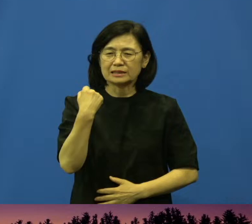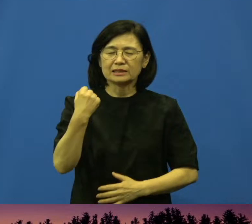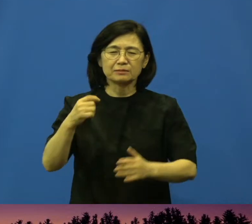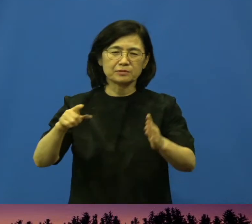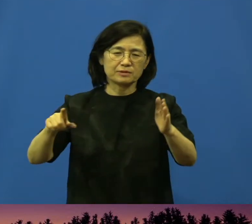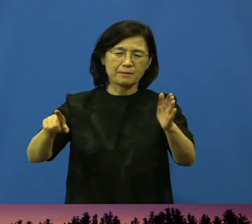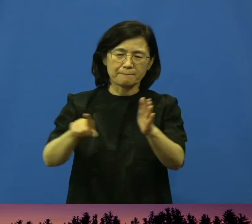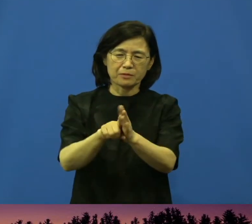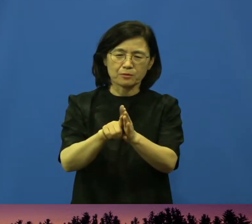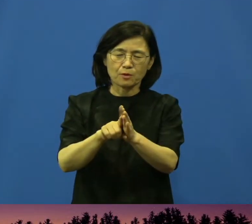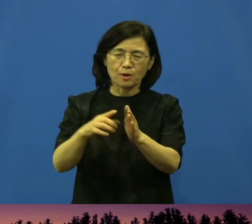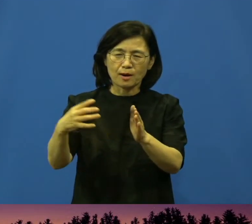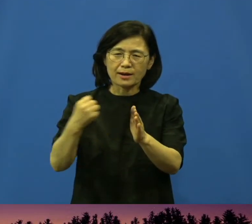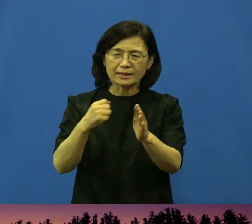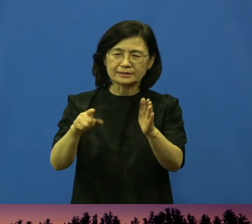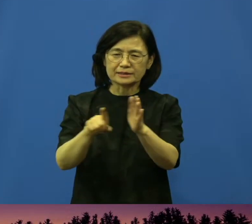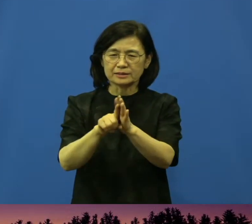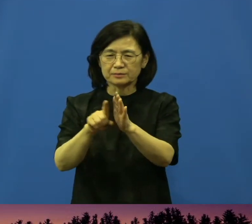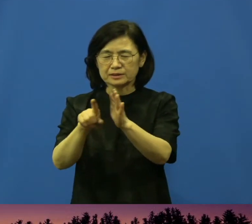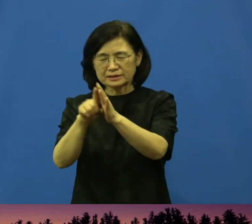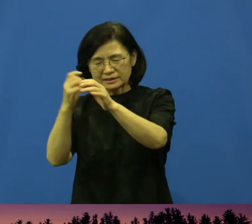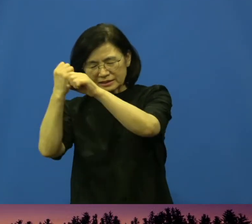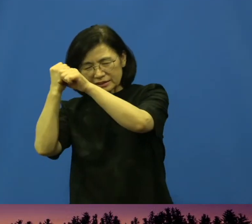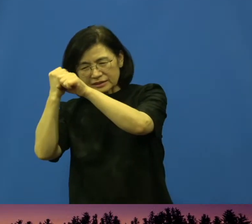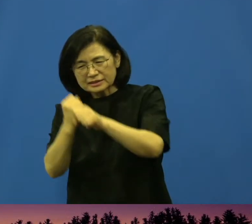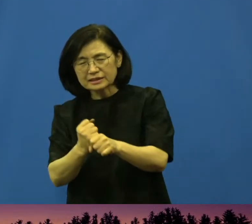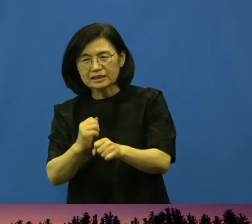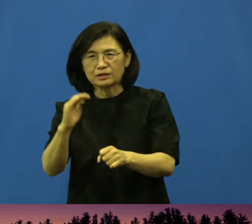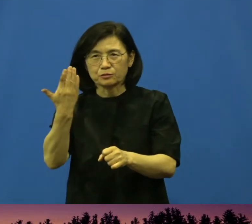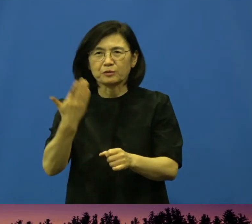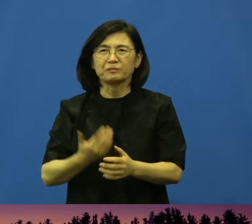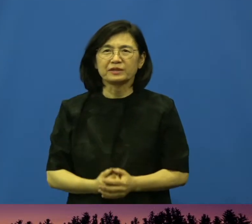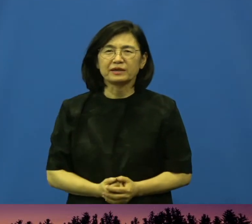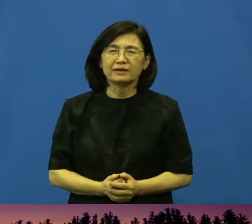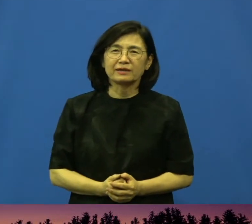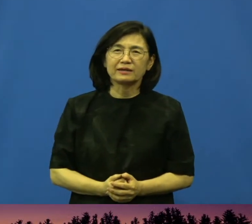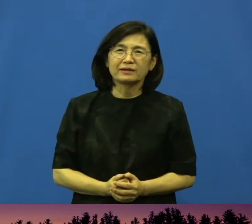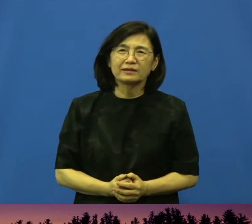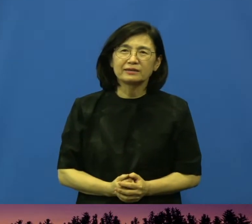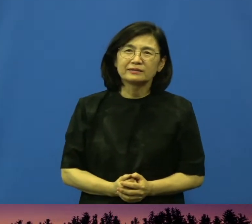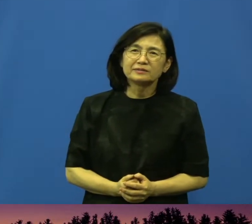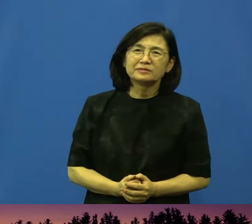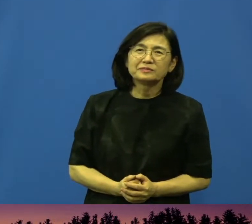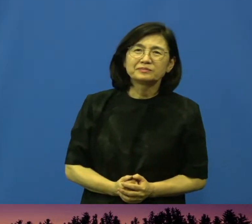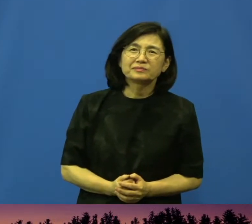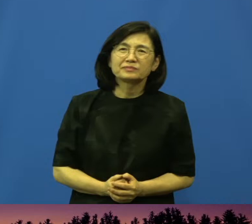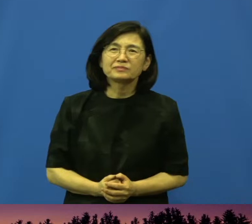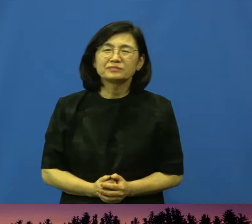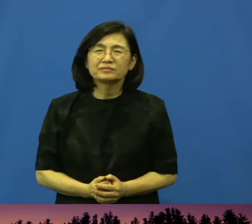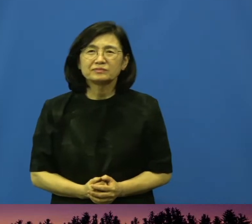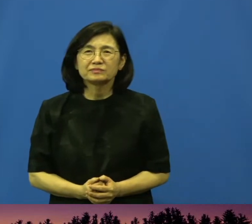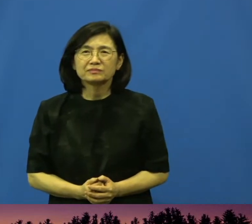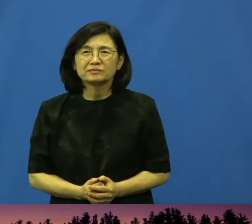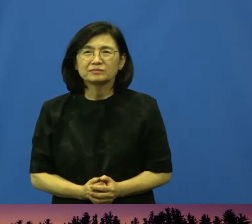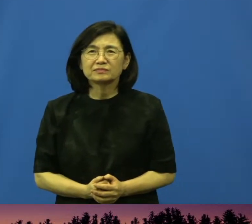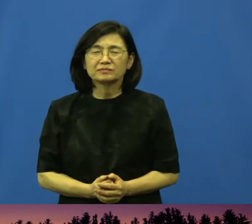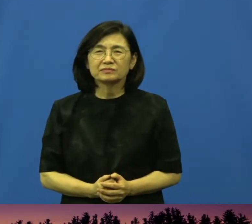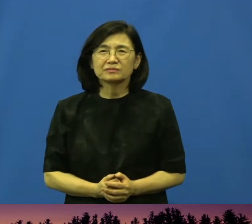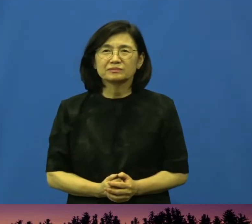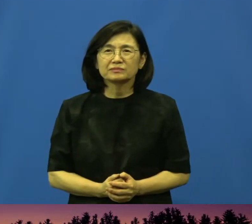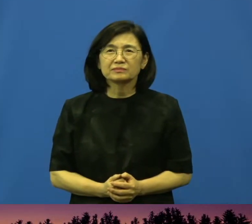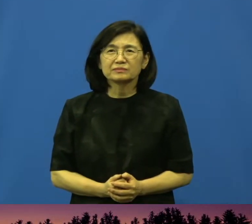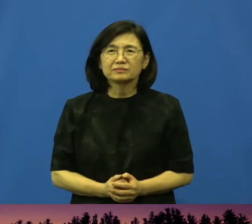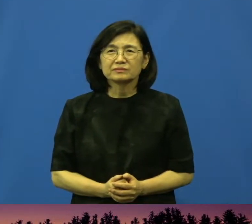자신이 가진 힘을 의존해요. 그게 어떤 힘이든. 그게 무엇이 그러면